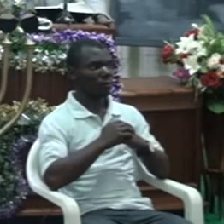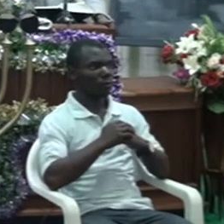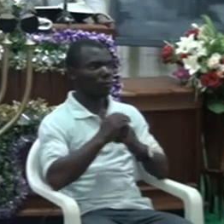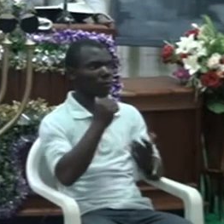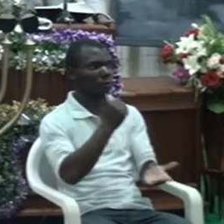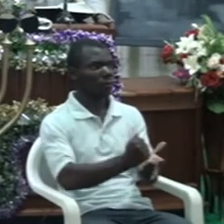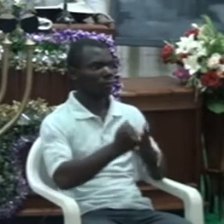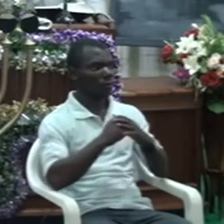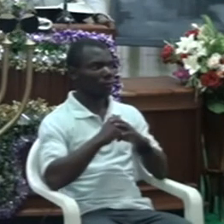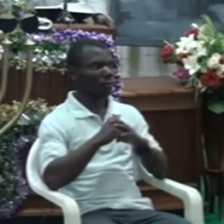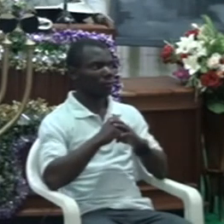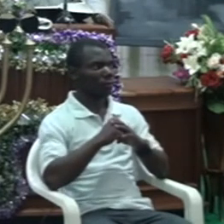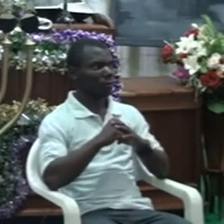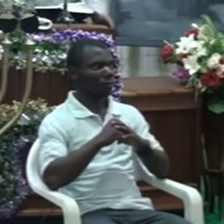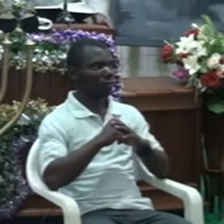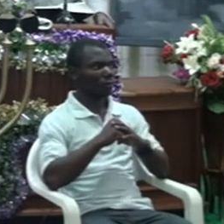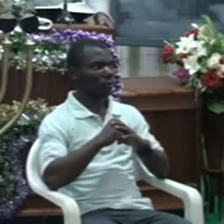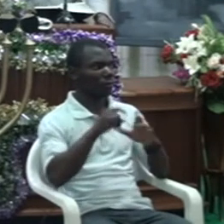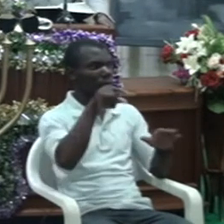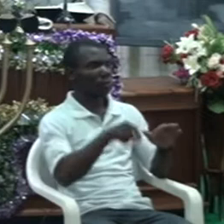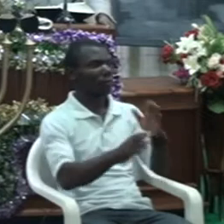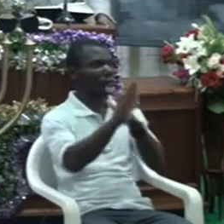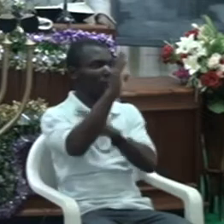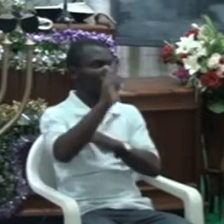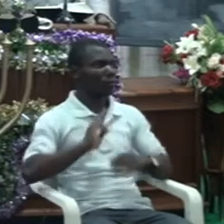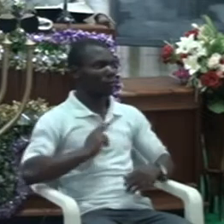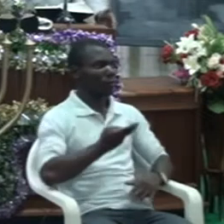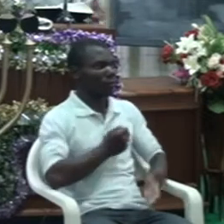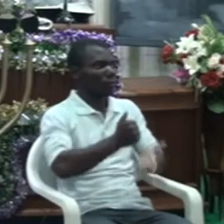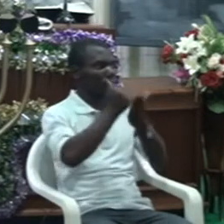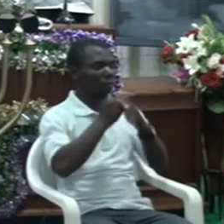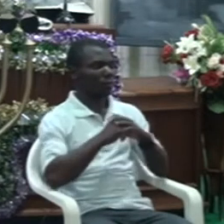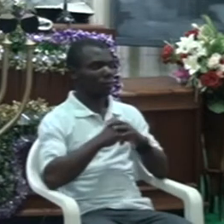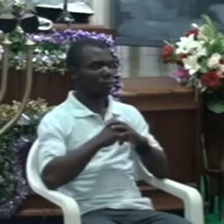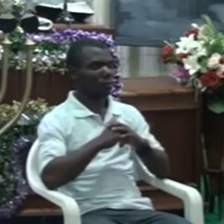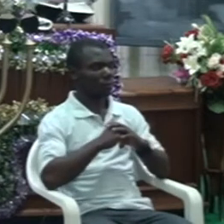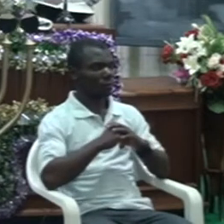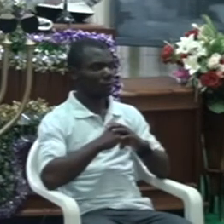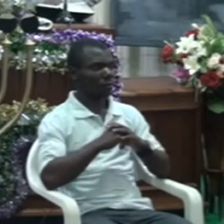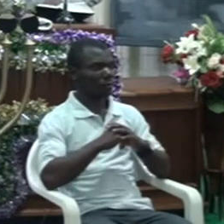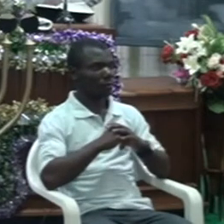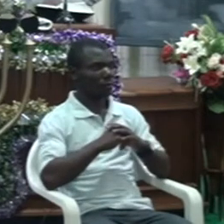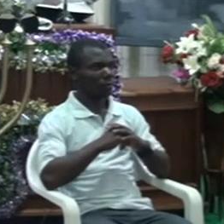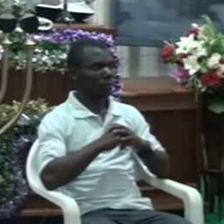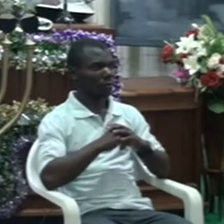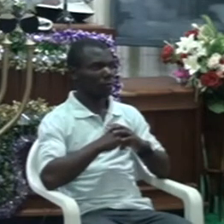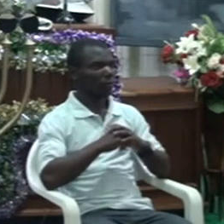Amen. Amen. Mungu atusaidi. Et que Dieu nous aide. Allons-y, frère.